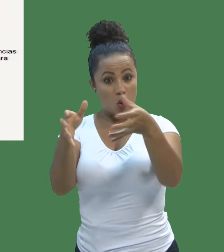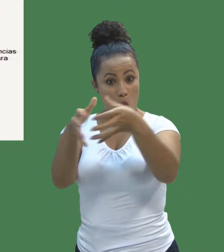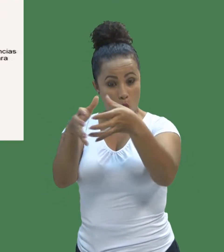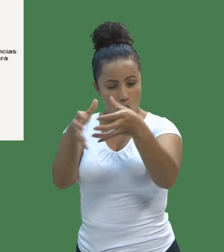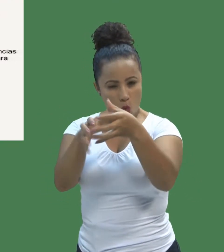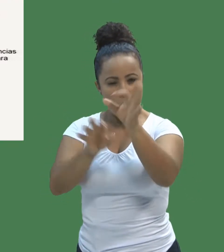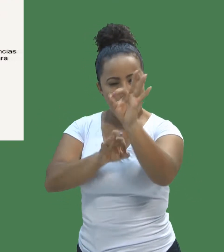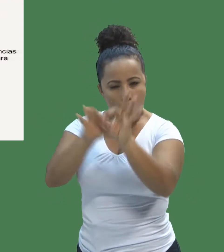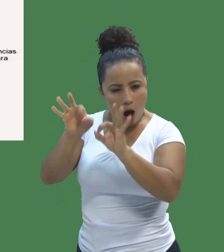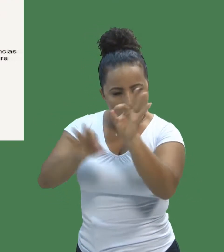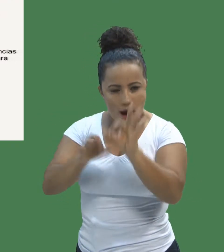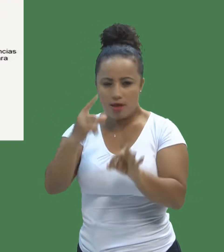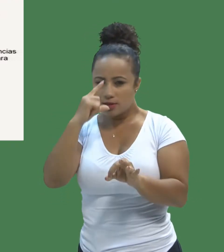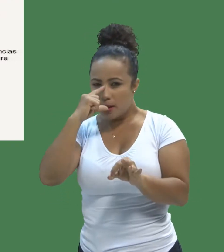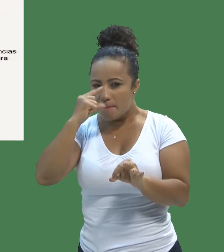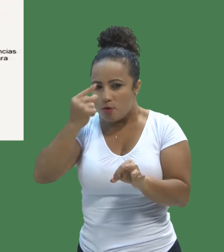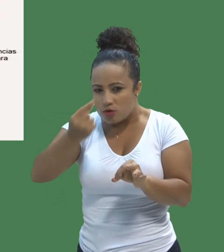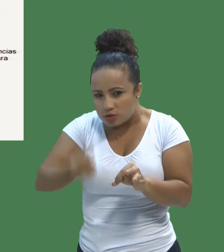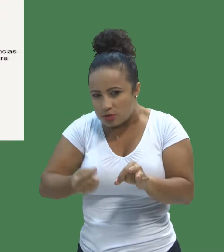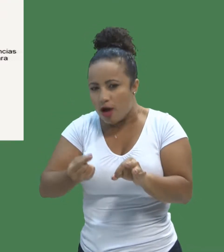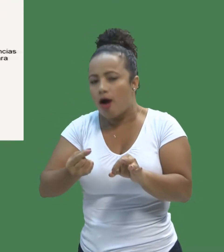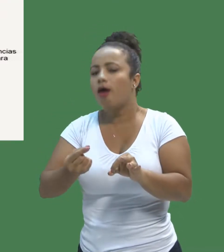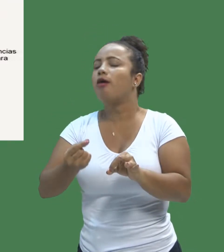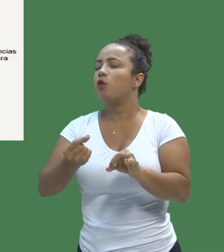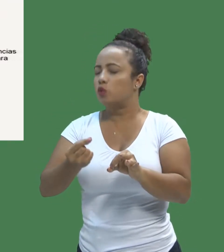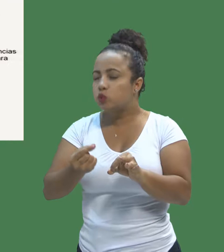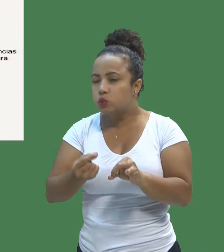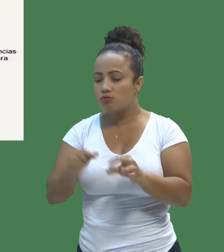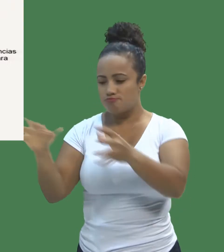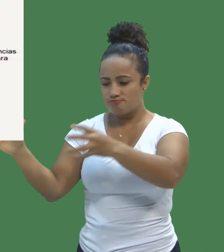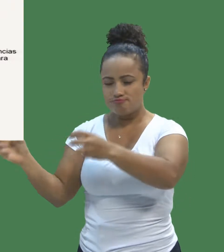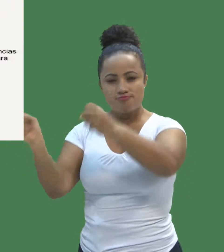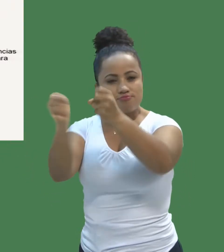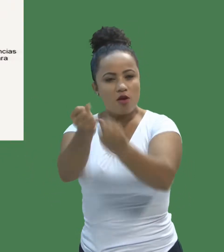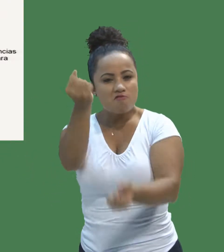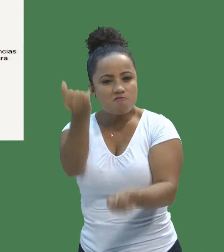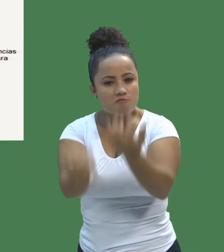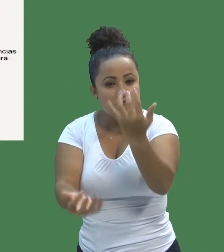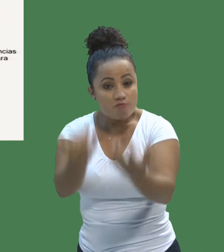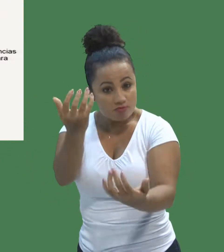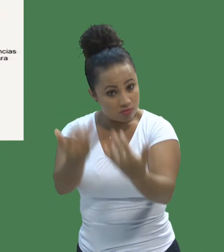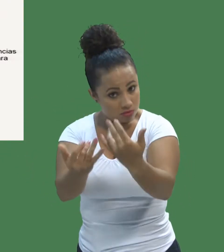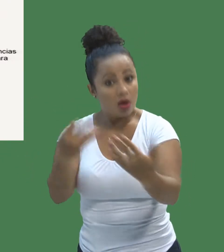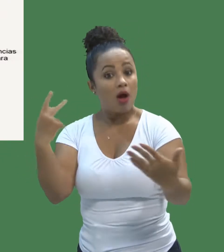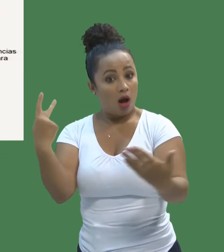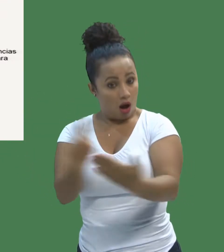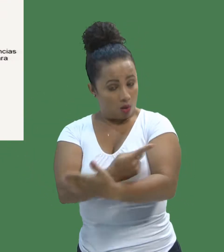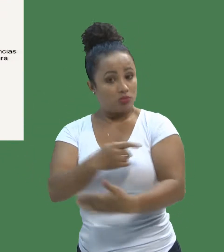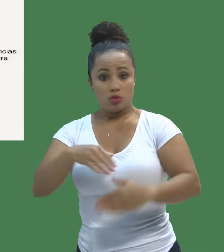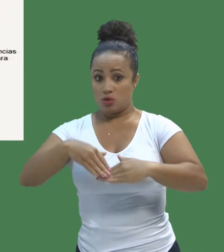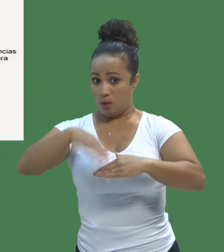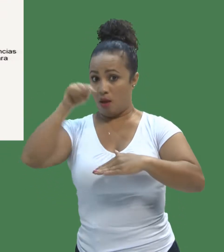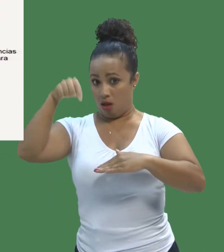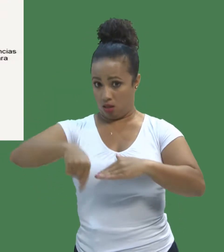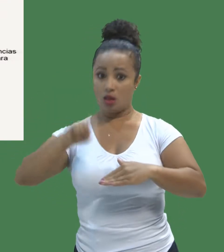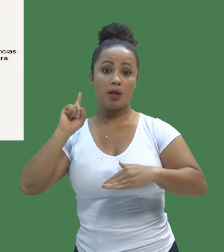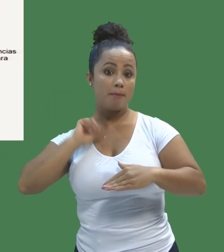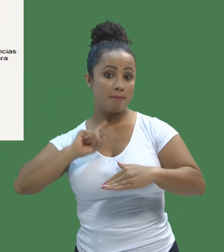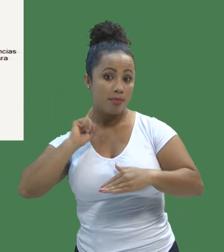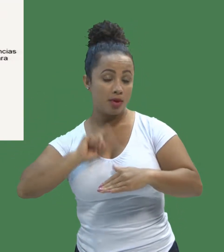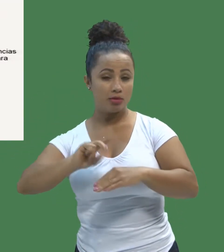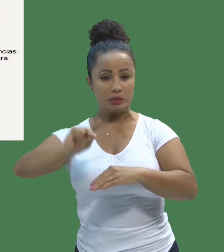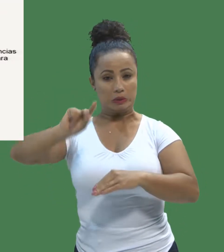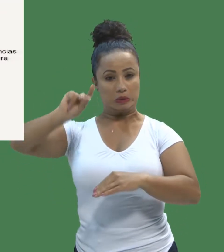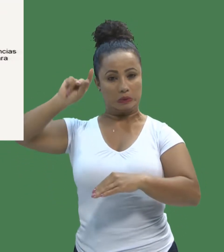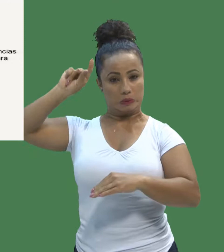fogueira, fato que aconteceu muito em Minas Gerais durante o período colonial, em nosso caso, na